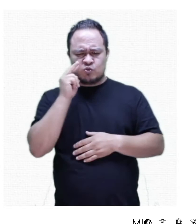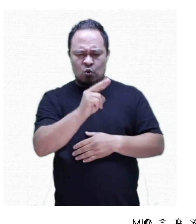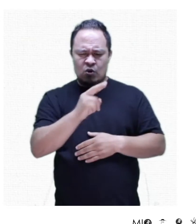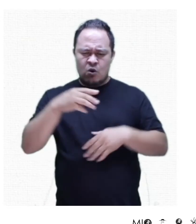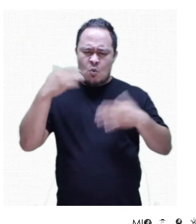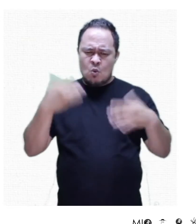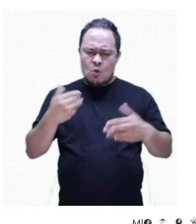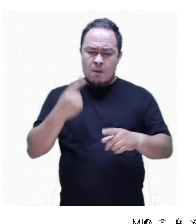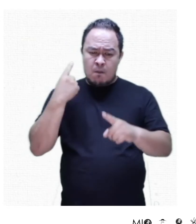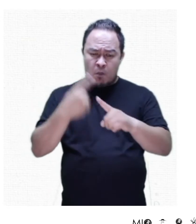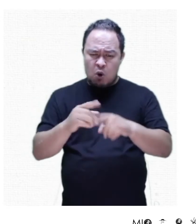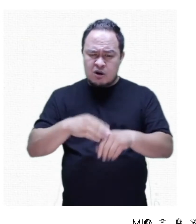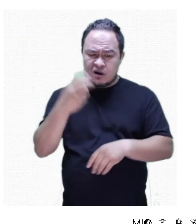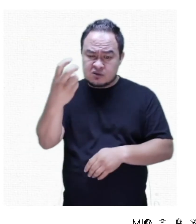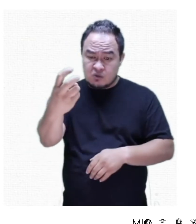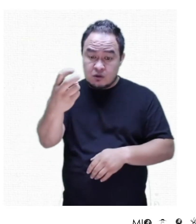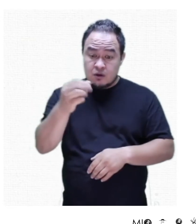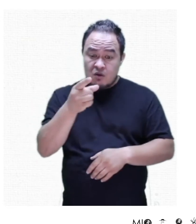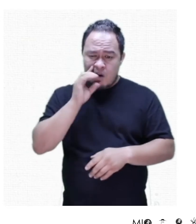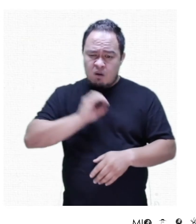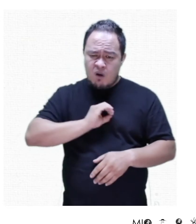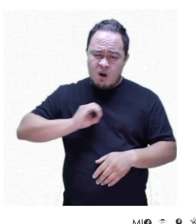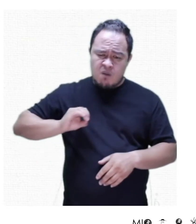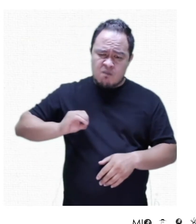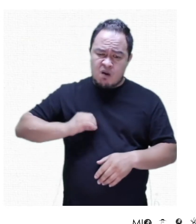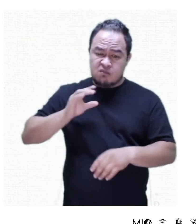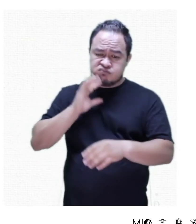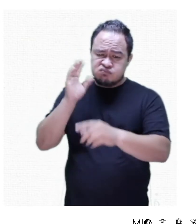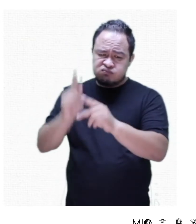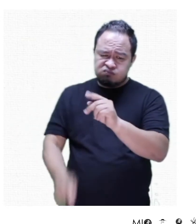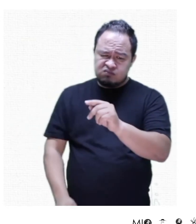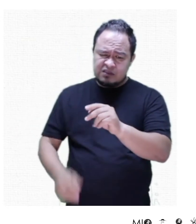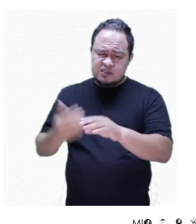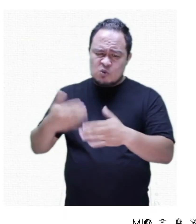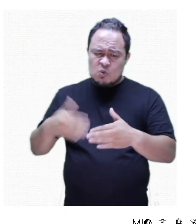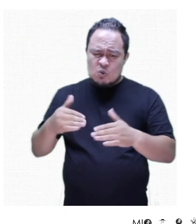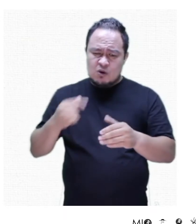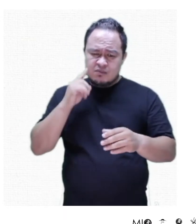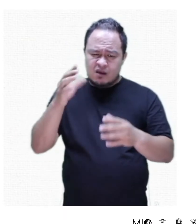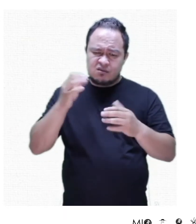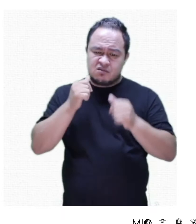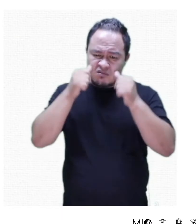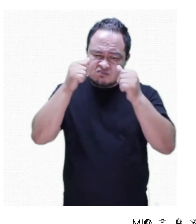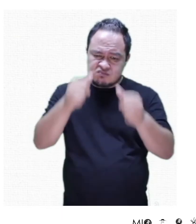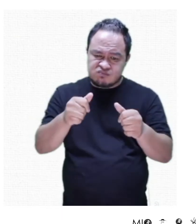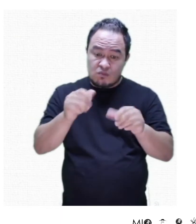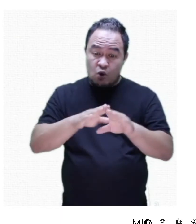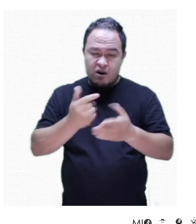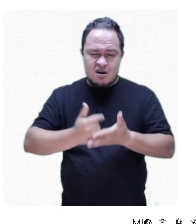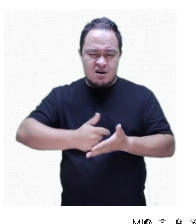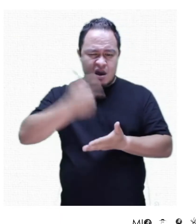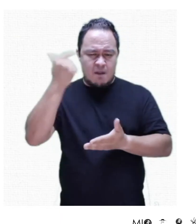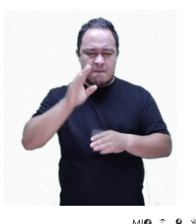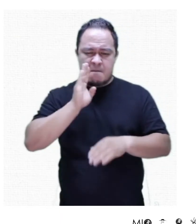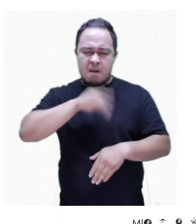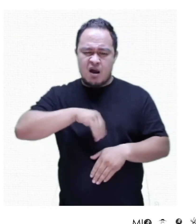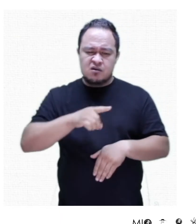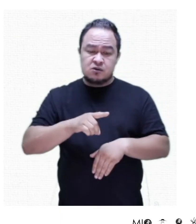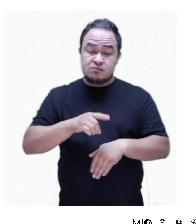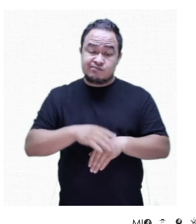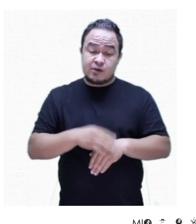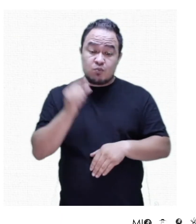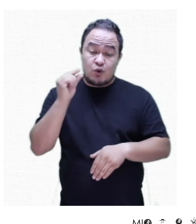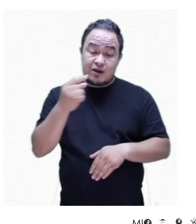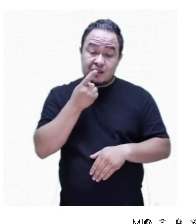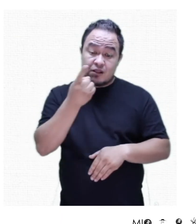el ridículo. Y por supuesto, yo me vería obligado a fingir que atiendo la gravedad de su mal.